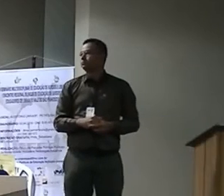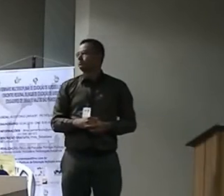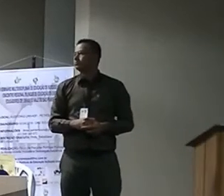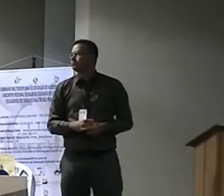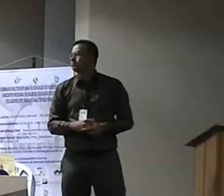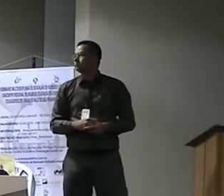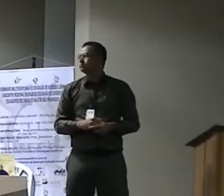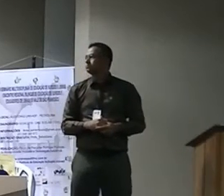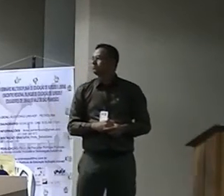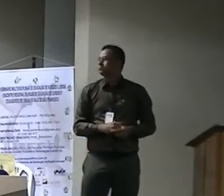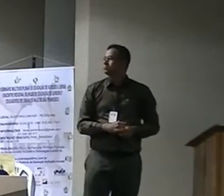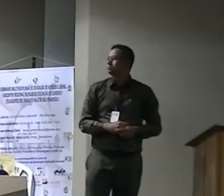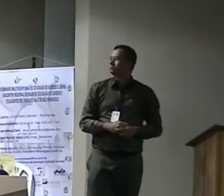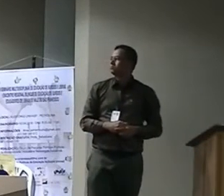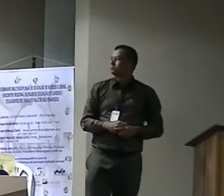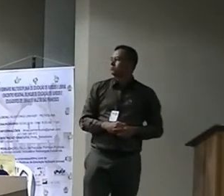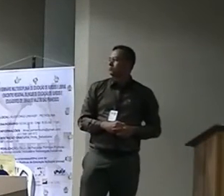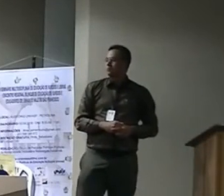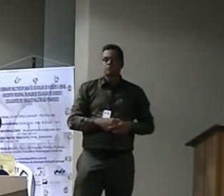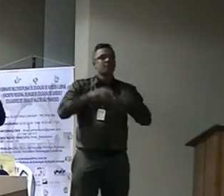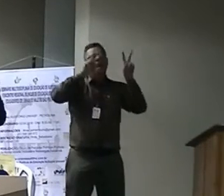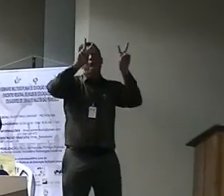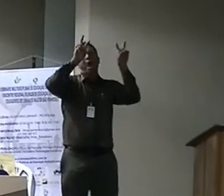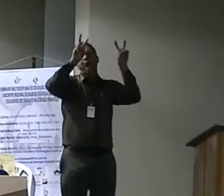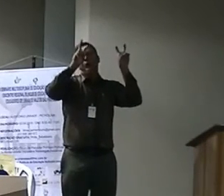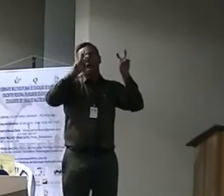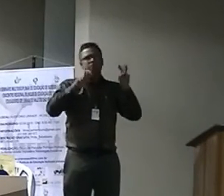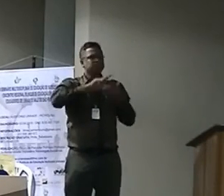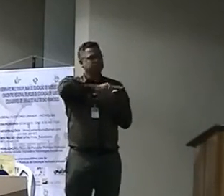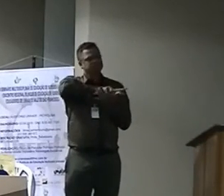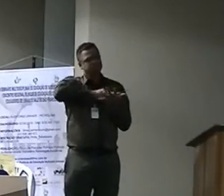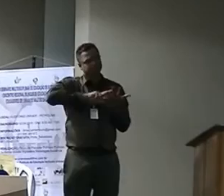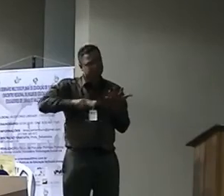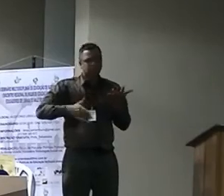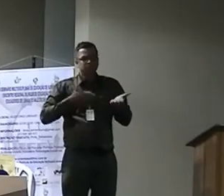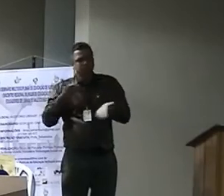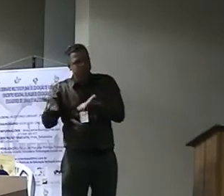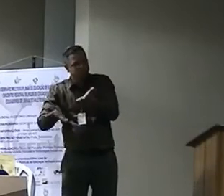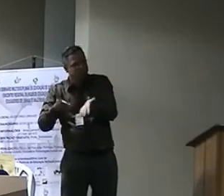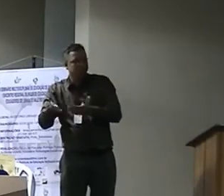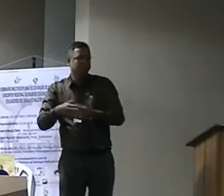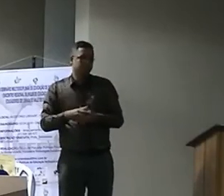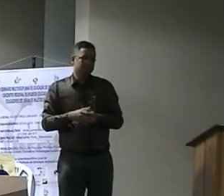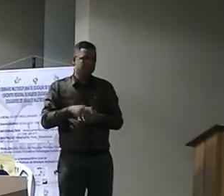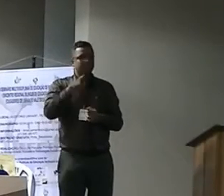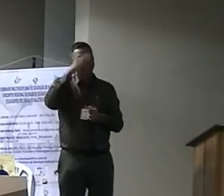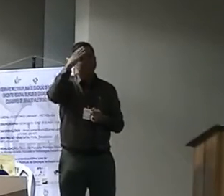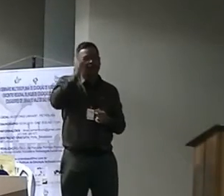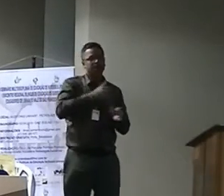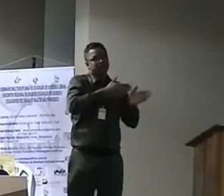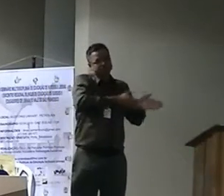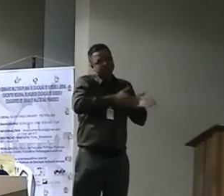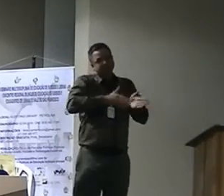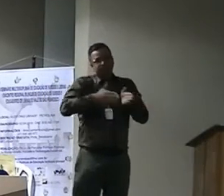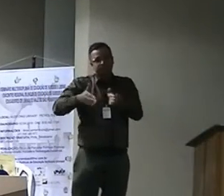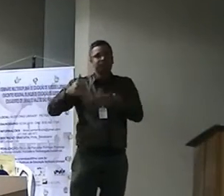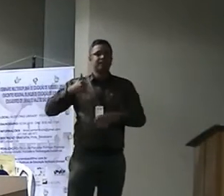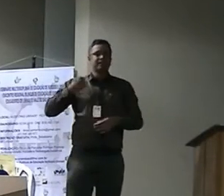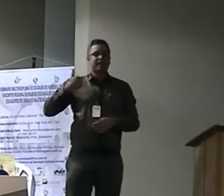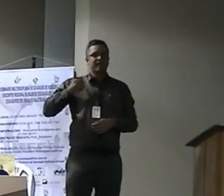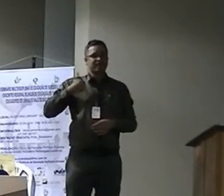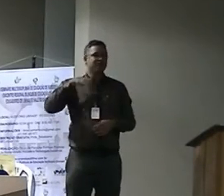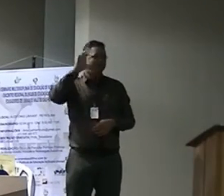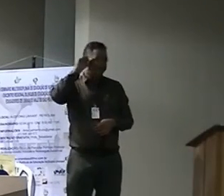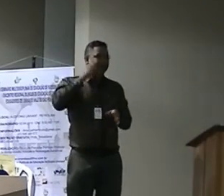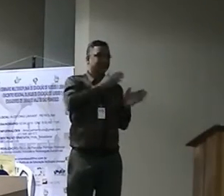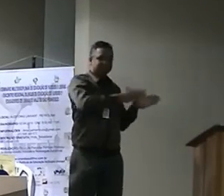Tratar os mais diversos assuntos com eles. Claro, gente, a gente tem que respeitar as idades para cada assunto. E com o surdo não é